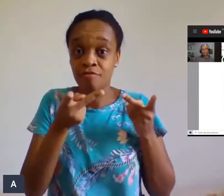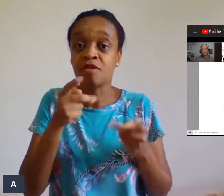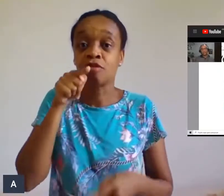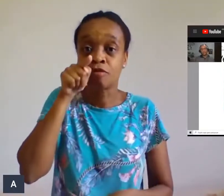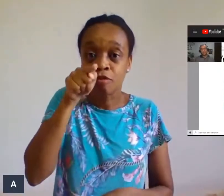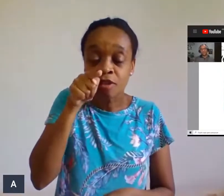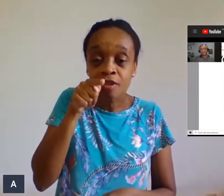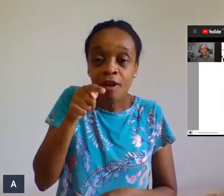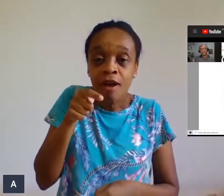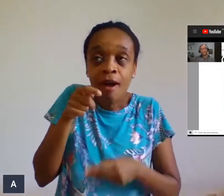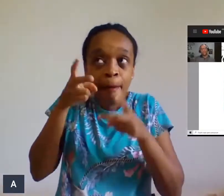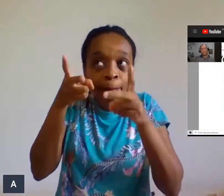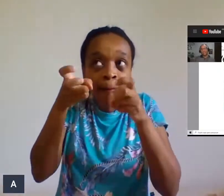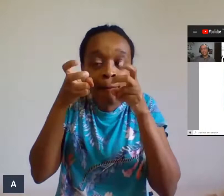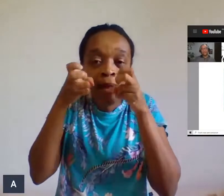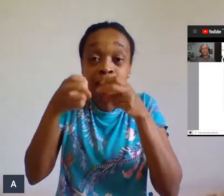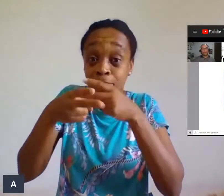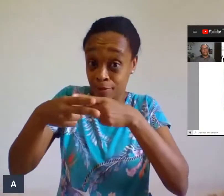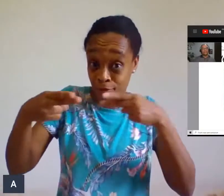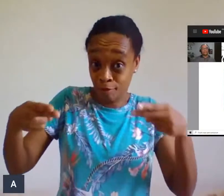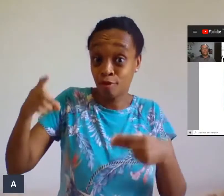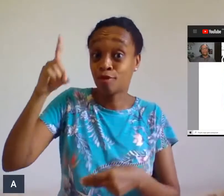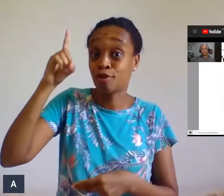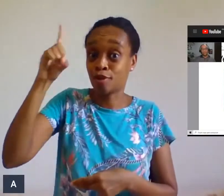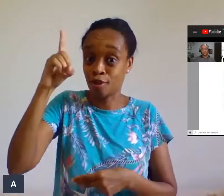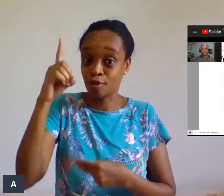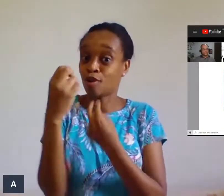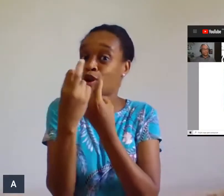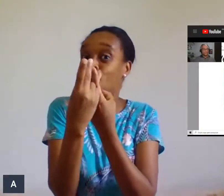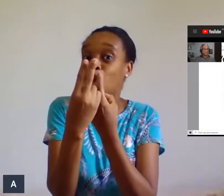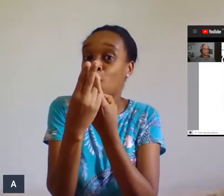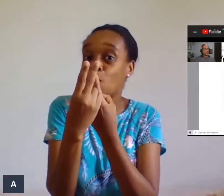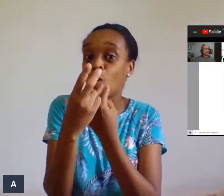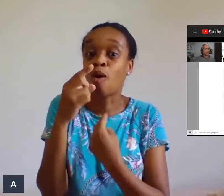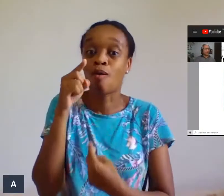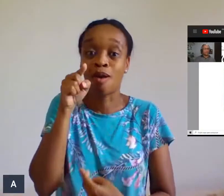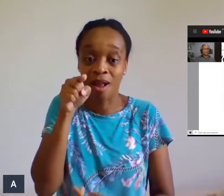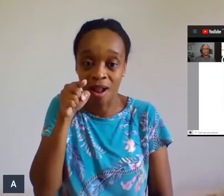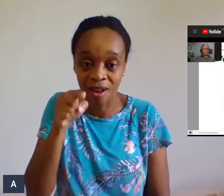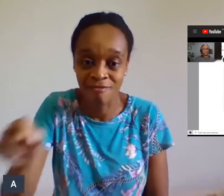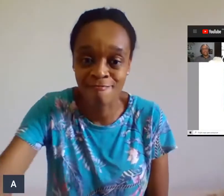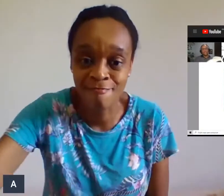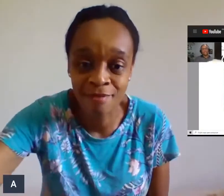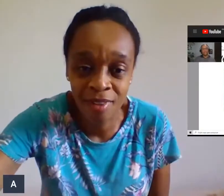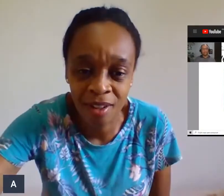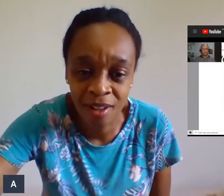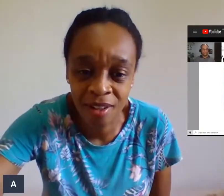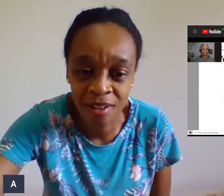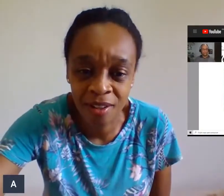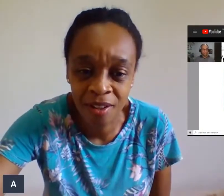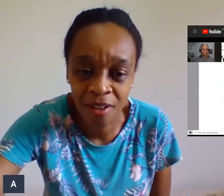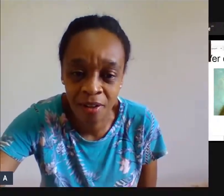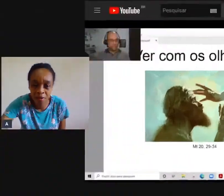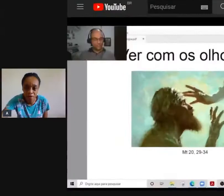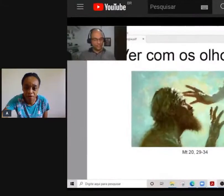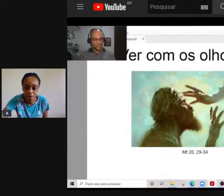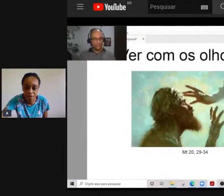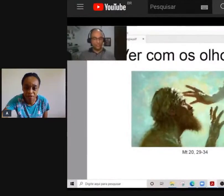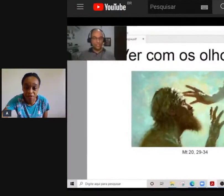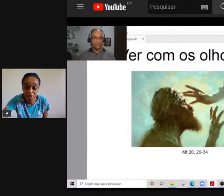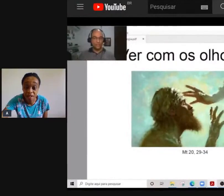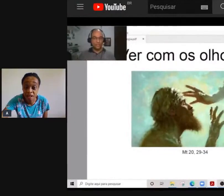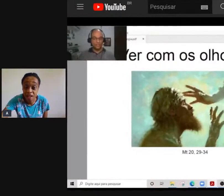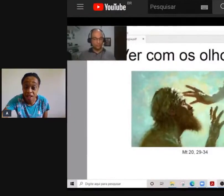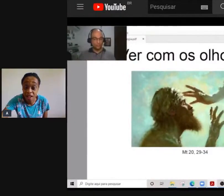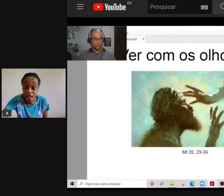os olhos da fé que o cego Bartimeu viu. E aí eu convido você a ler comigo o Evangelho